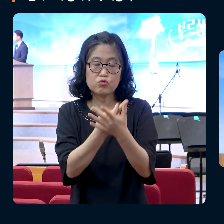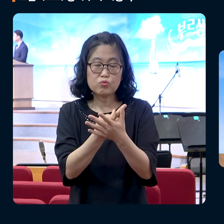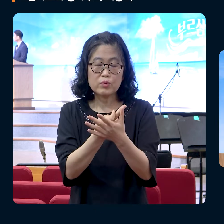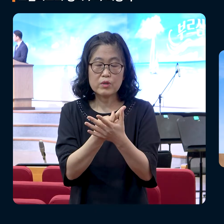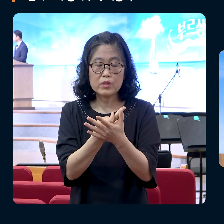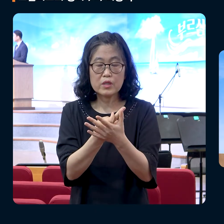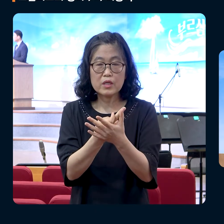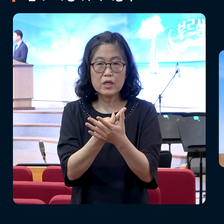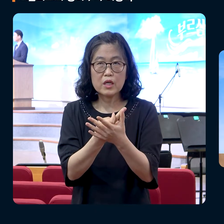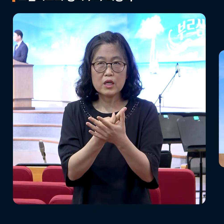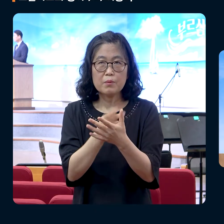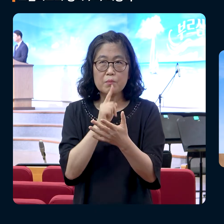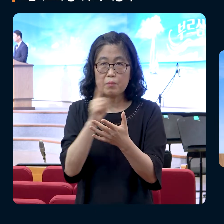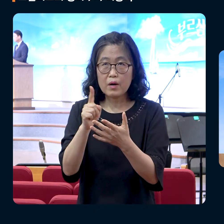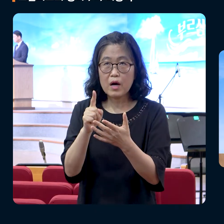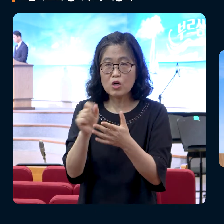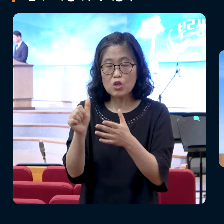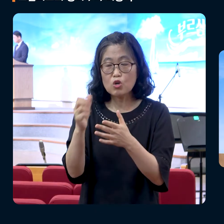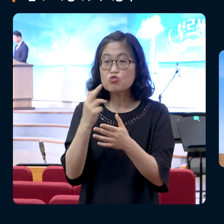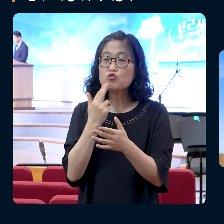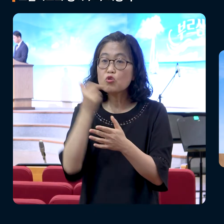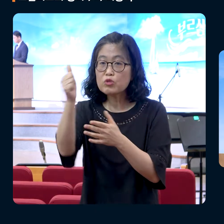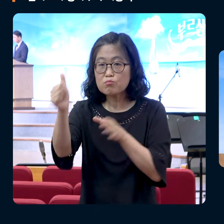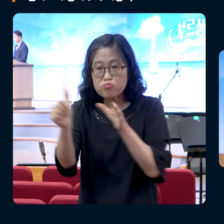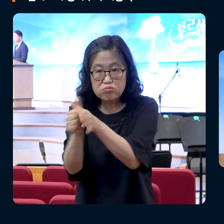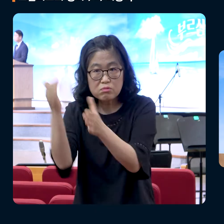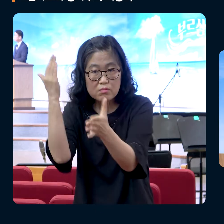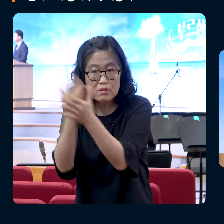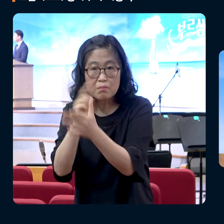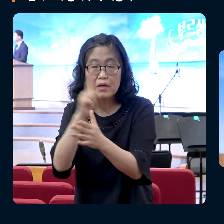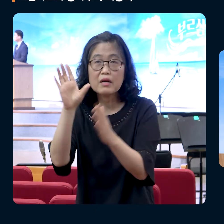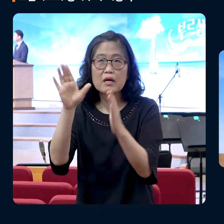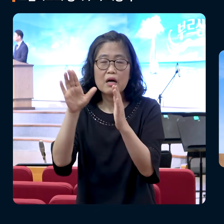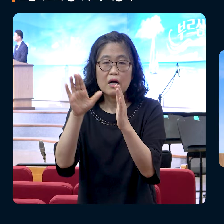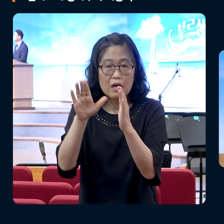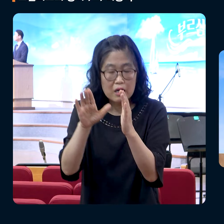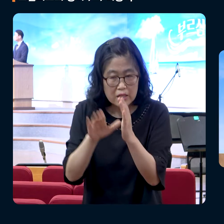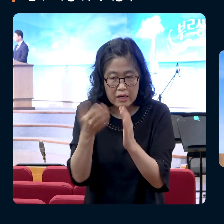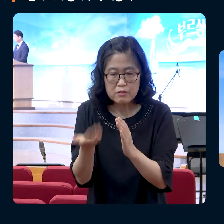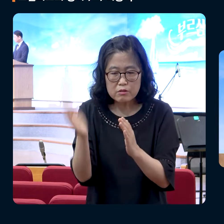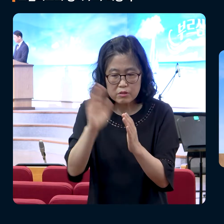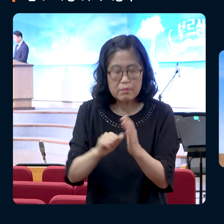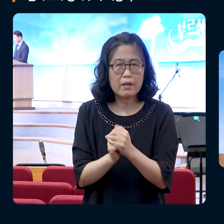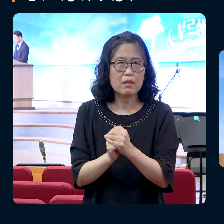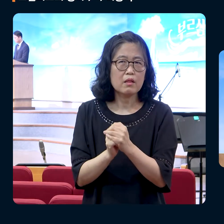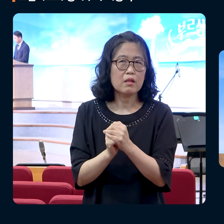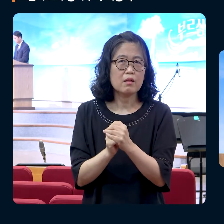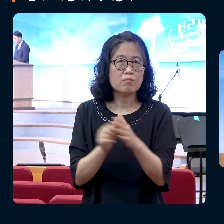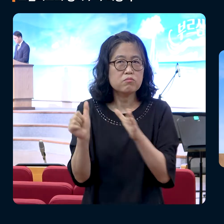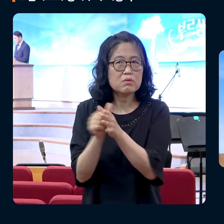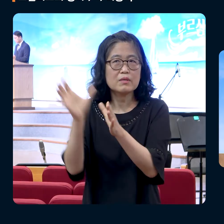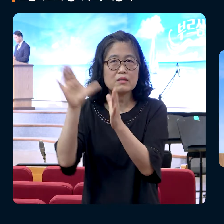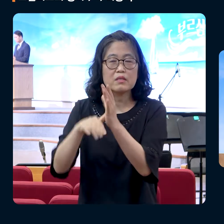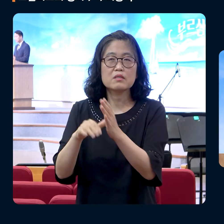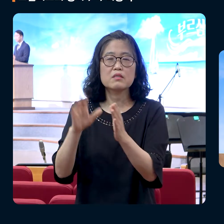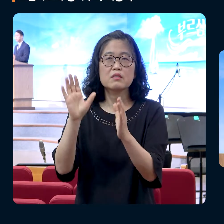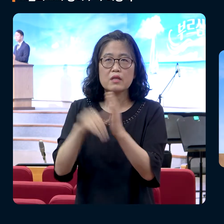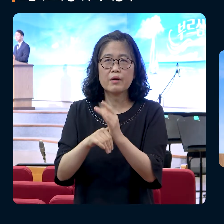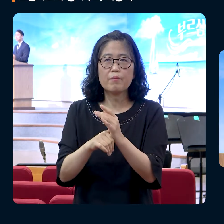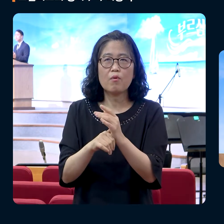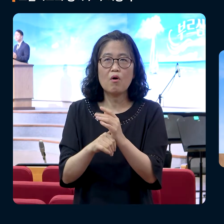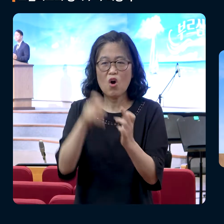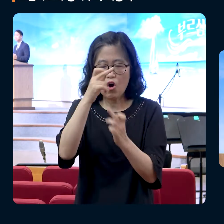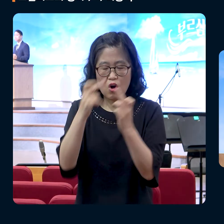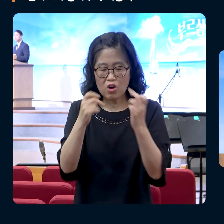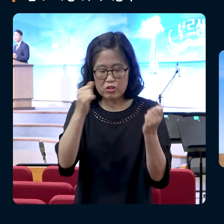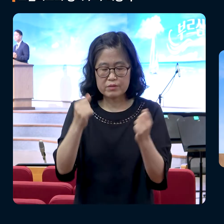말들을 형제들이 듣고 그렇게 따르기로 결정을 하게 됩니다. 그래서 요셉을 죽이지 않고 구덩이에 넣게 되죠. 르우벤은 나중에